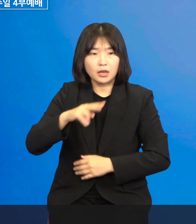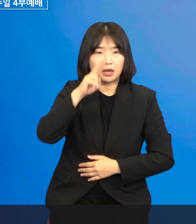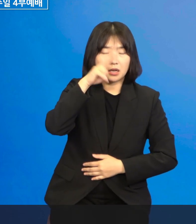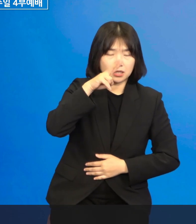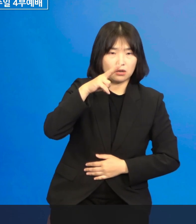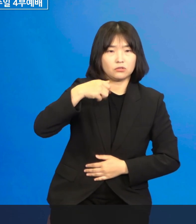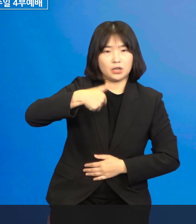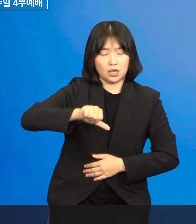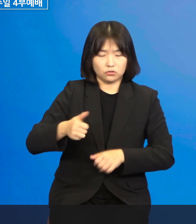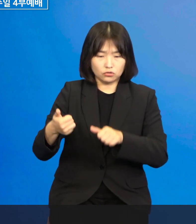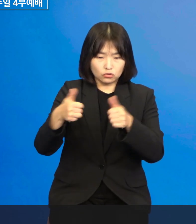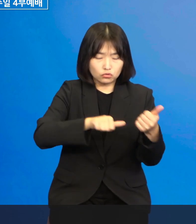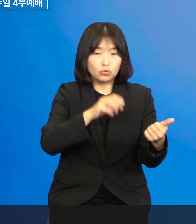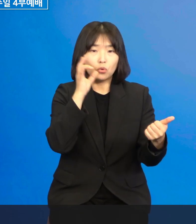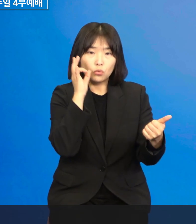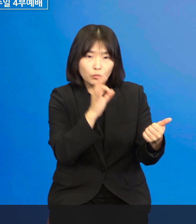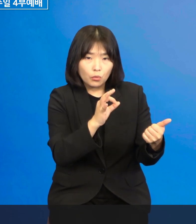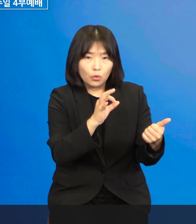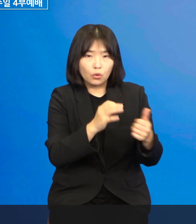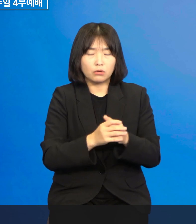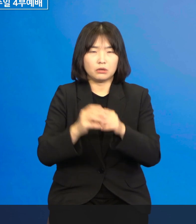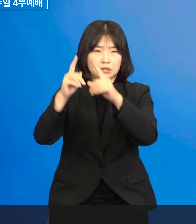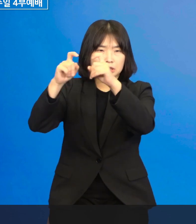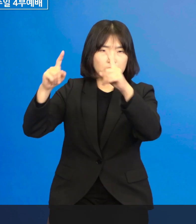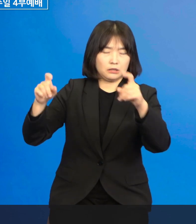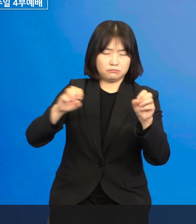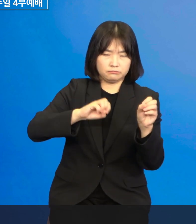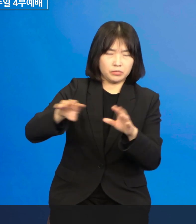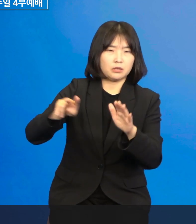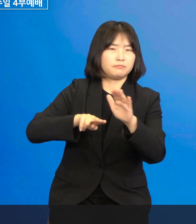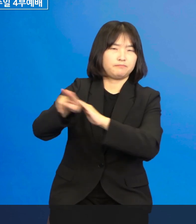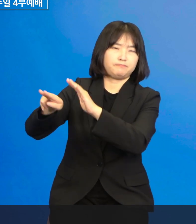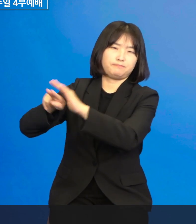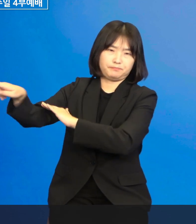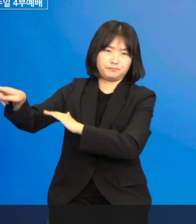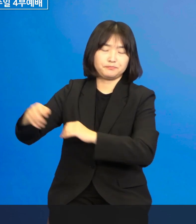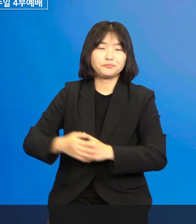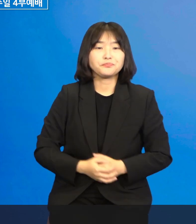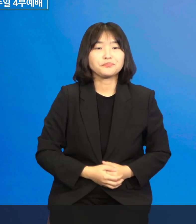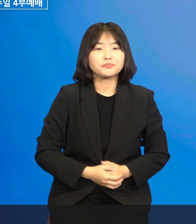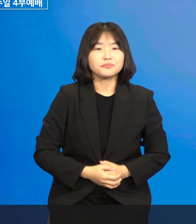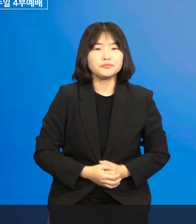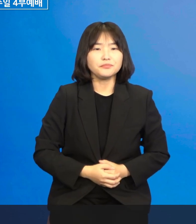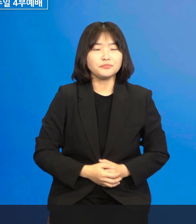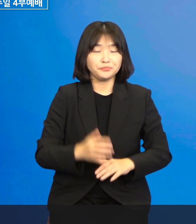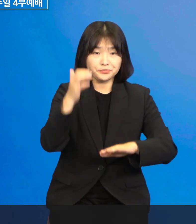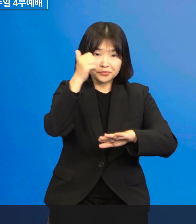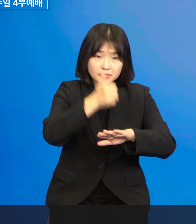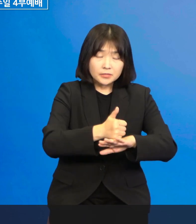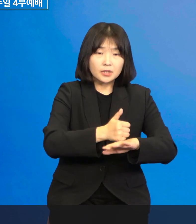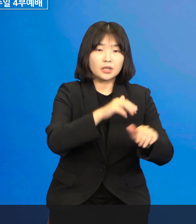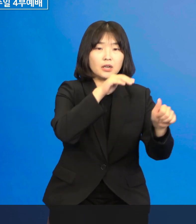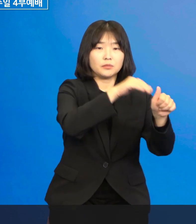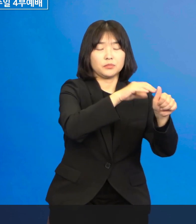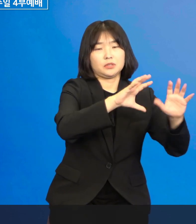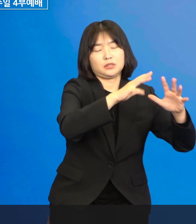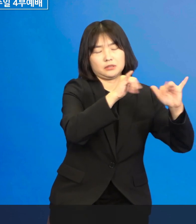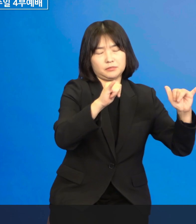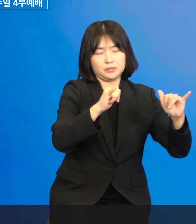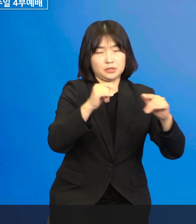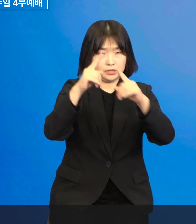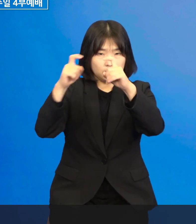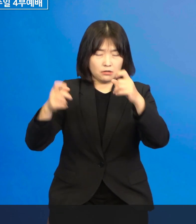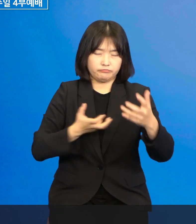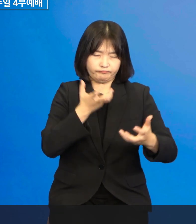것과 사울과 그의 아들들이 죽은 것을 보고 살던 성읍들을 버리고 도망쳤다. 그래서 블레셋